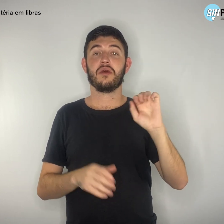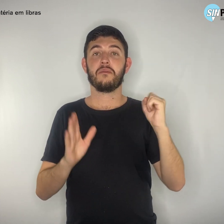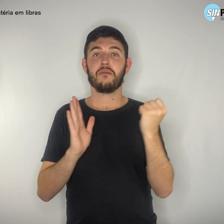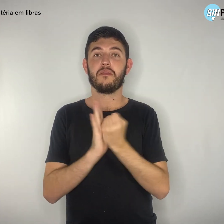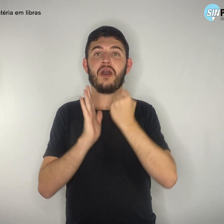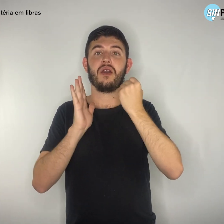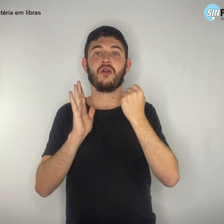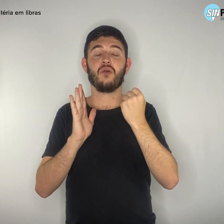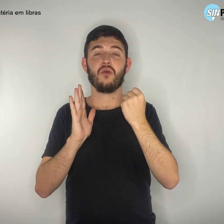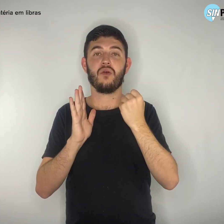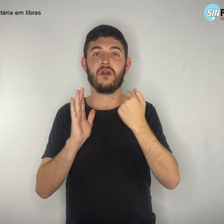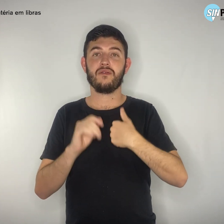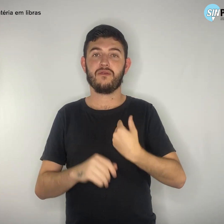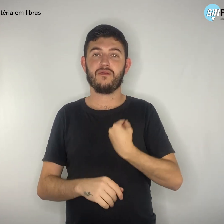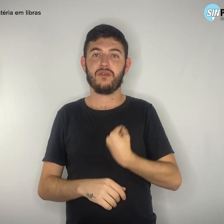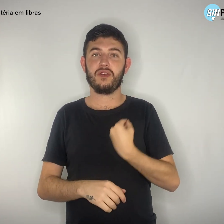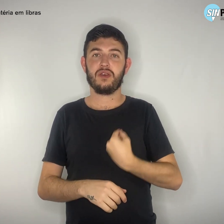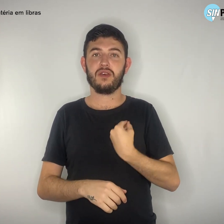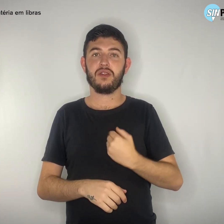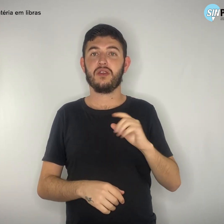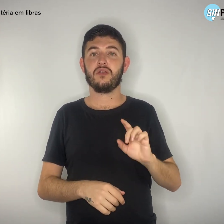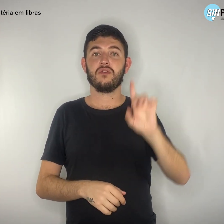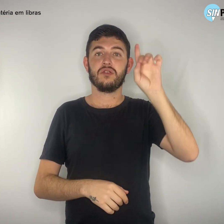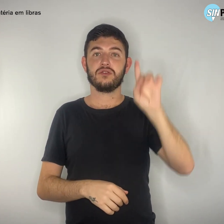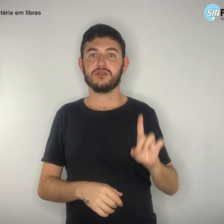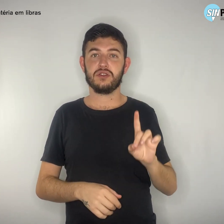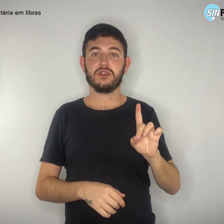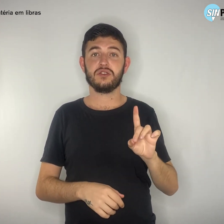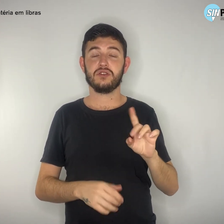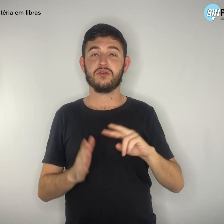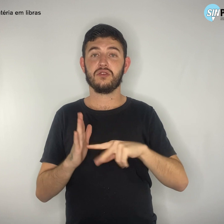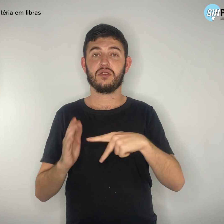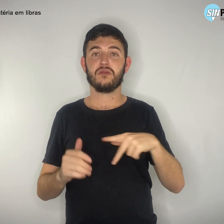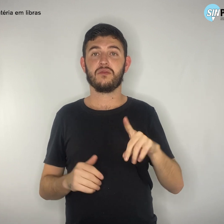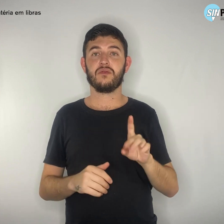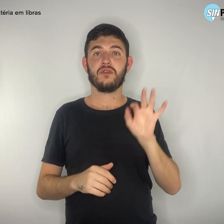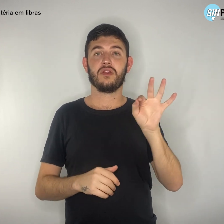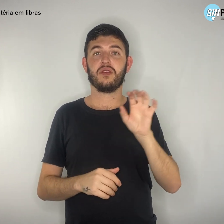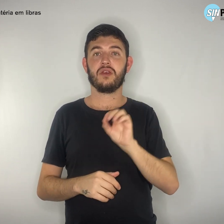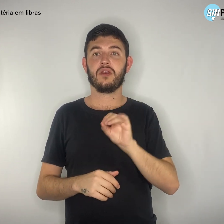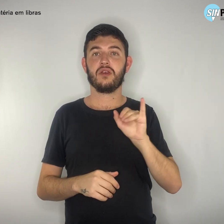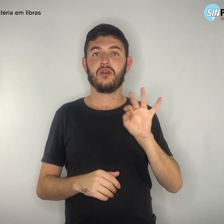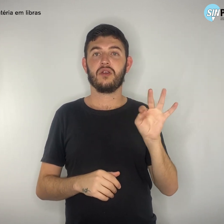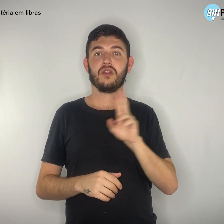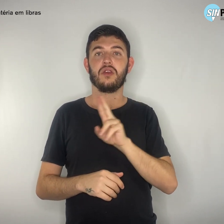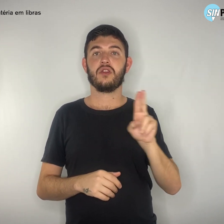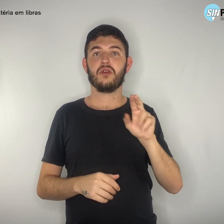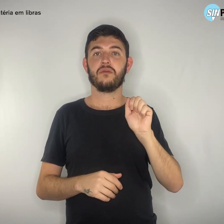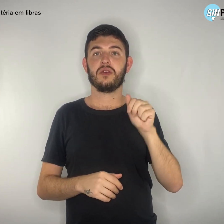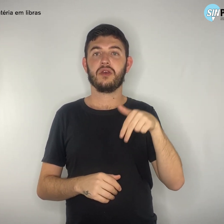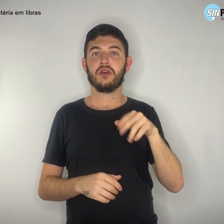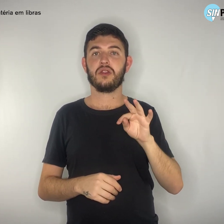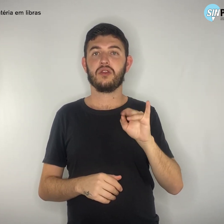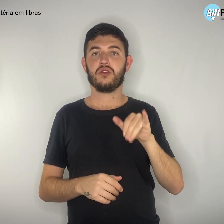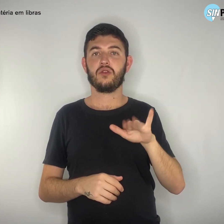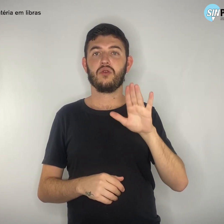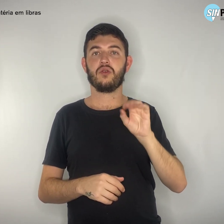membro da OIT, Antônio Lisboa, para a sua cultura. O ano era